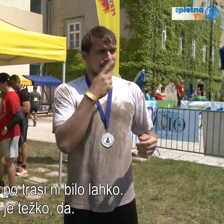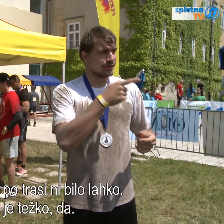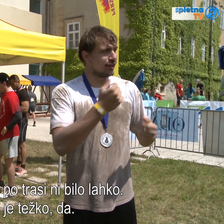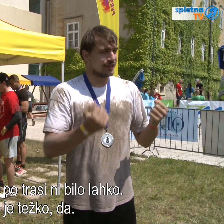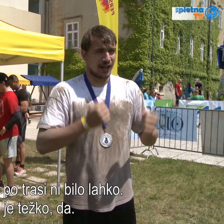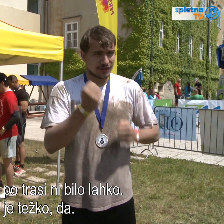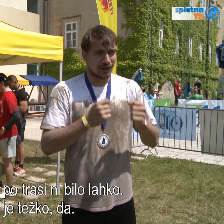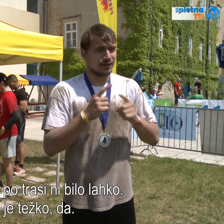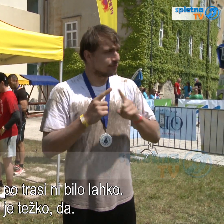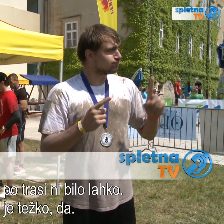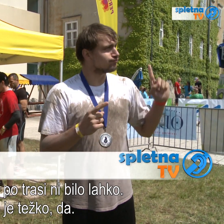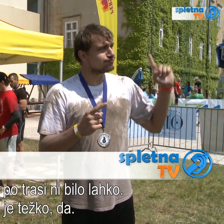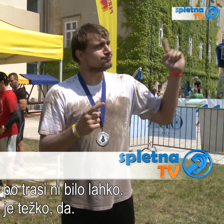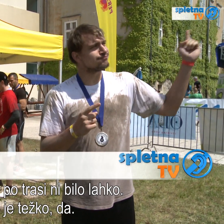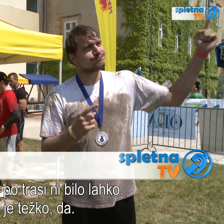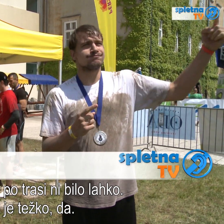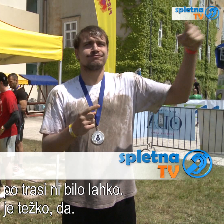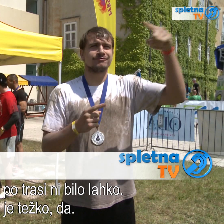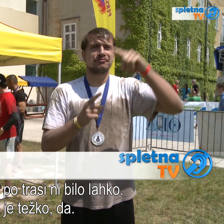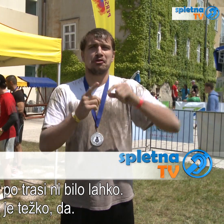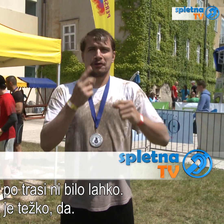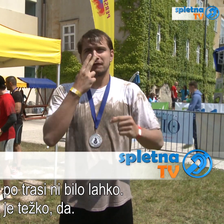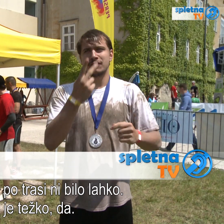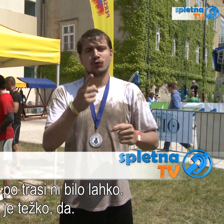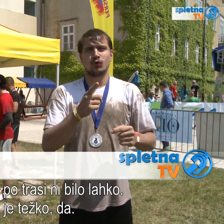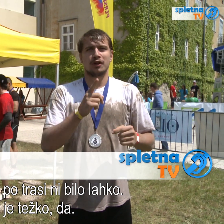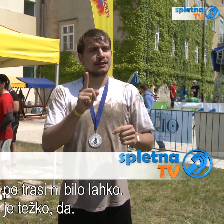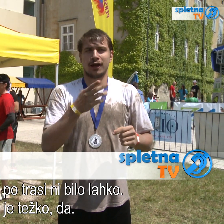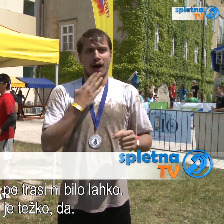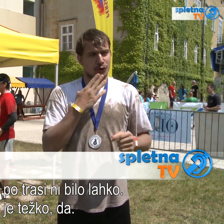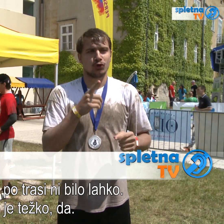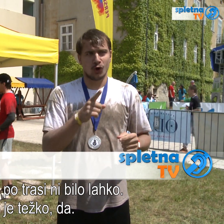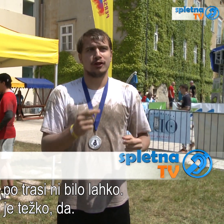Kakšno sodelovanje? Odlično, samo banane zmanjkalo na točko.